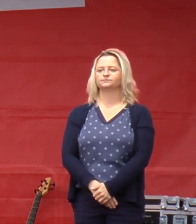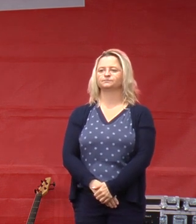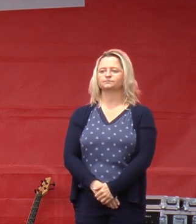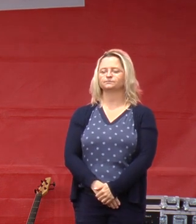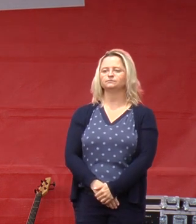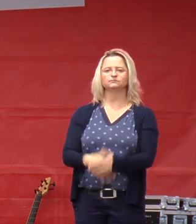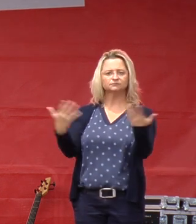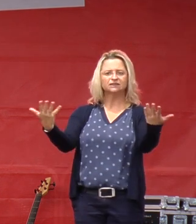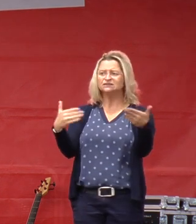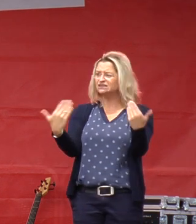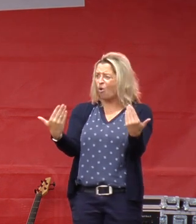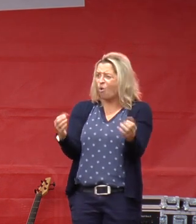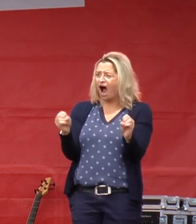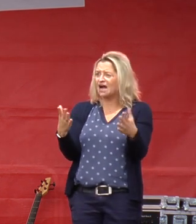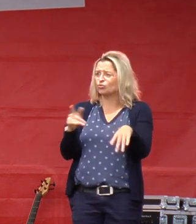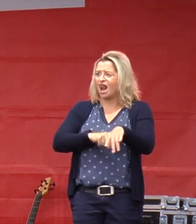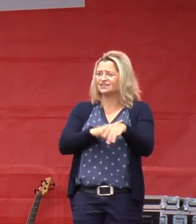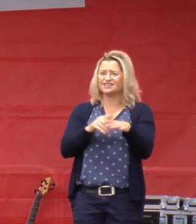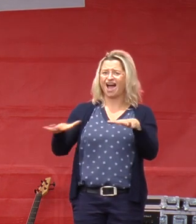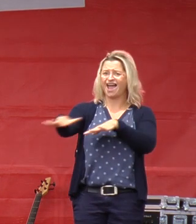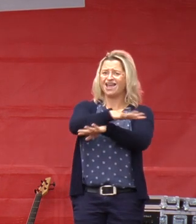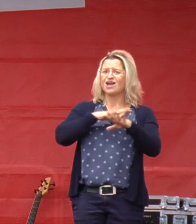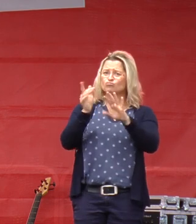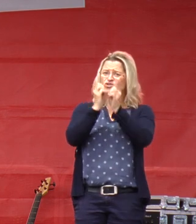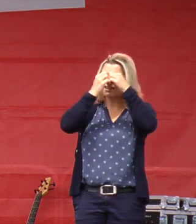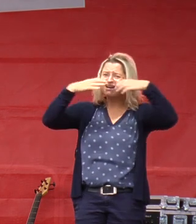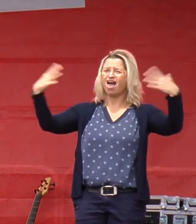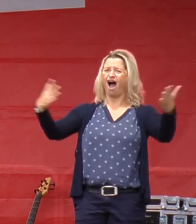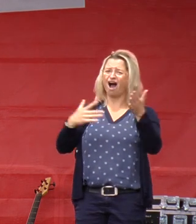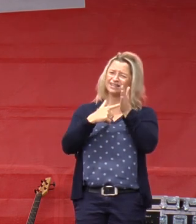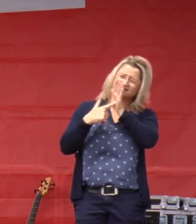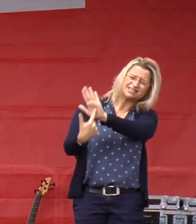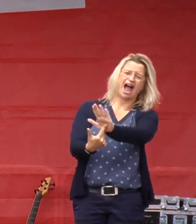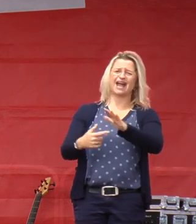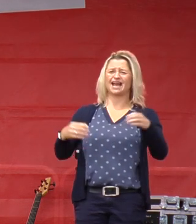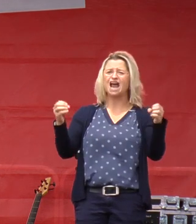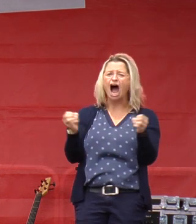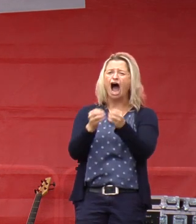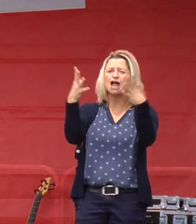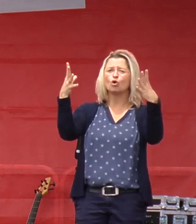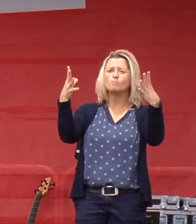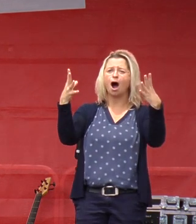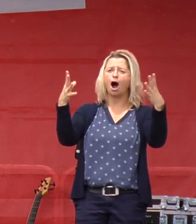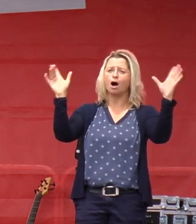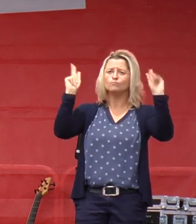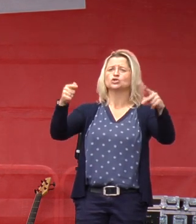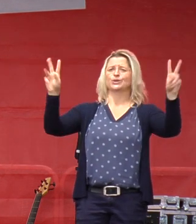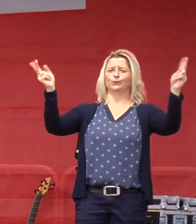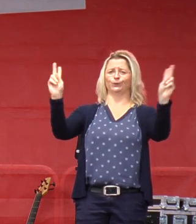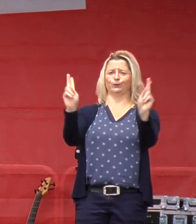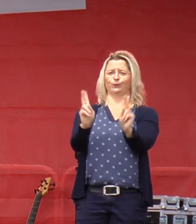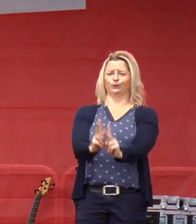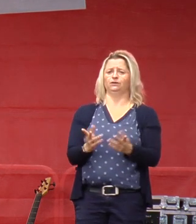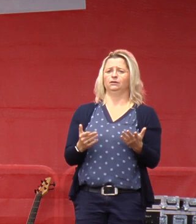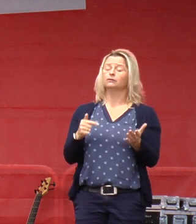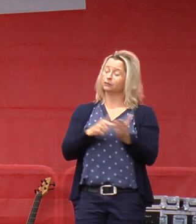Und das in einer Zeit, wo ein klares Signal für atomare Abrüstung so wichtig gewesen wäre. Und ich bin